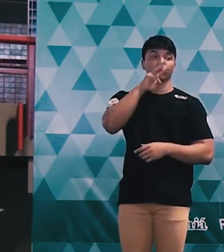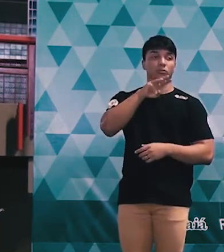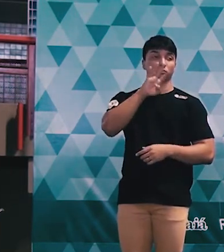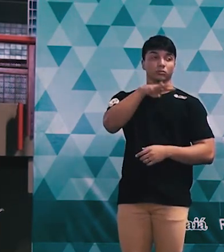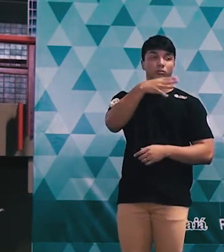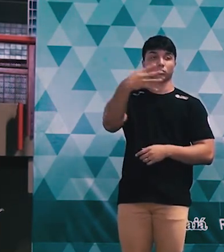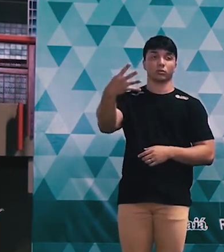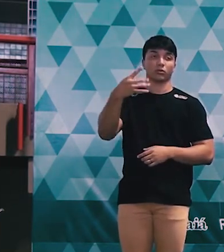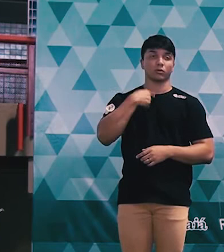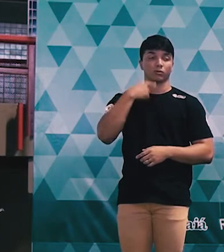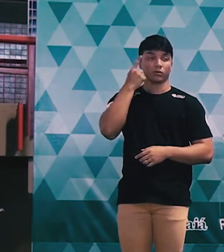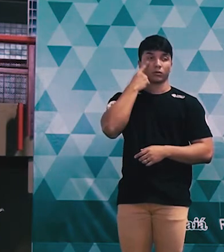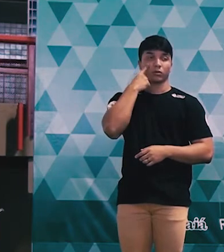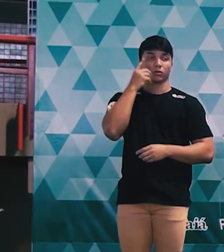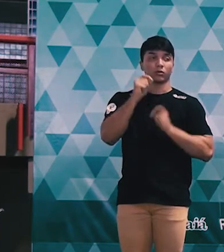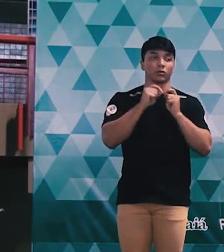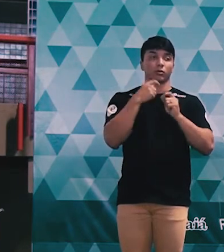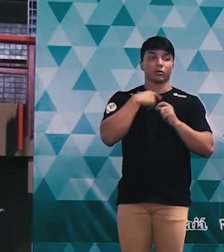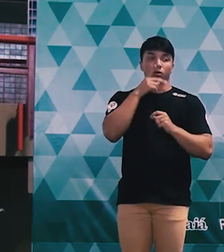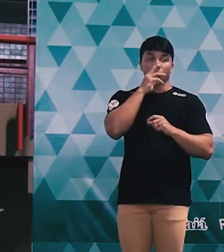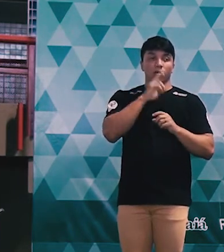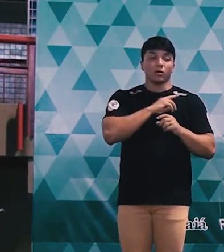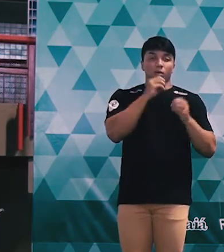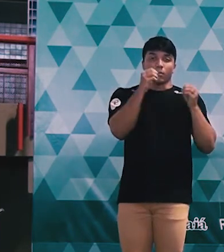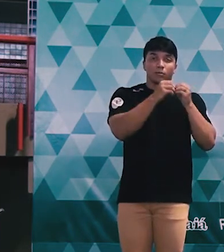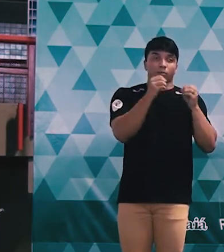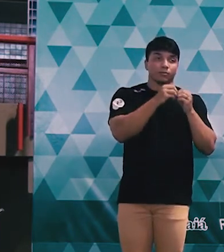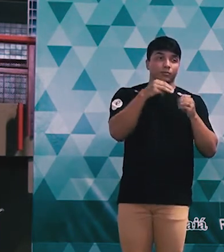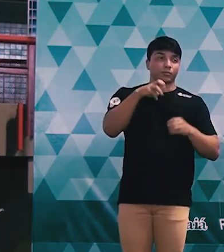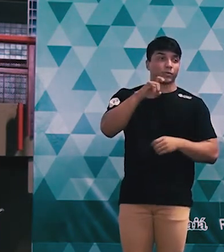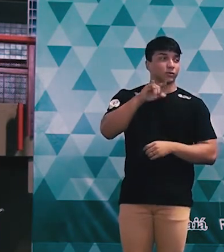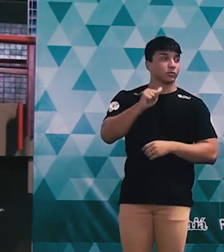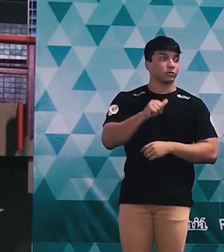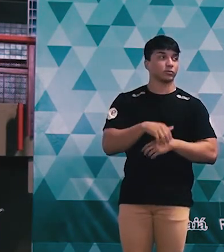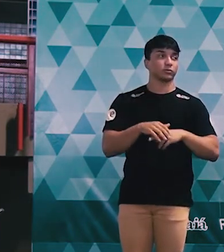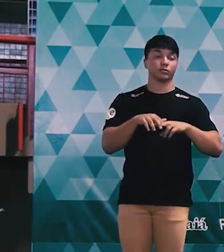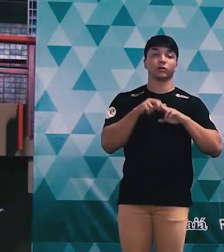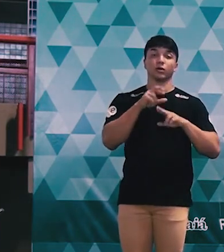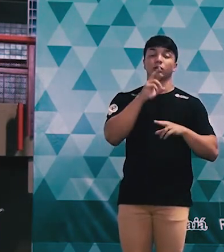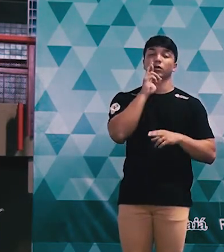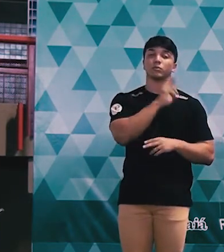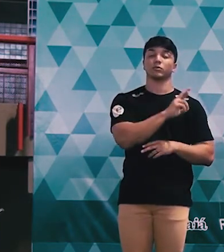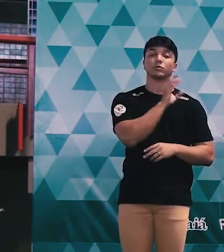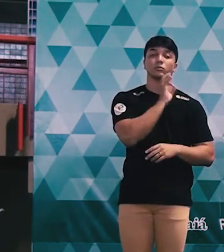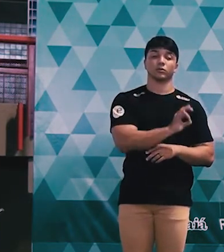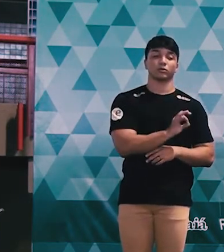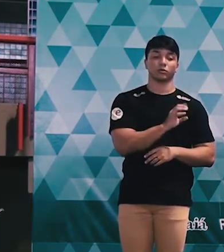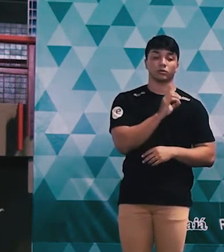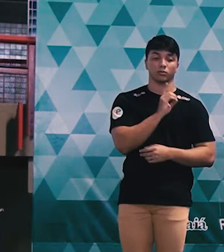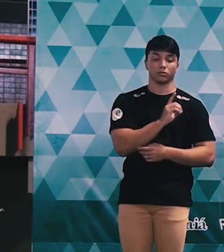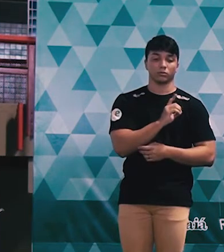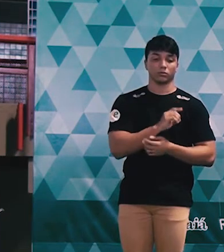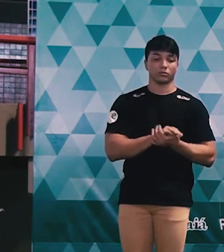mês em que o resultado ficou mais próximo da média. No caso, a resposta da questão, letra